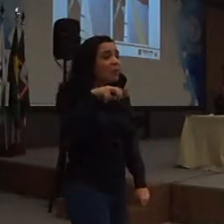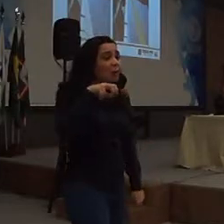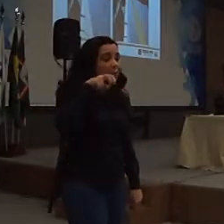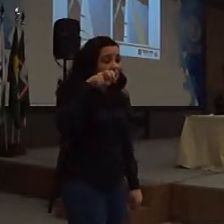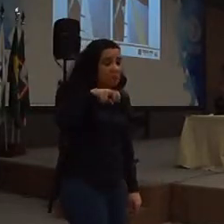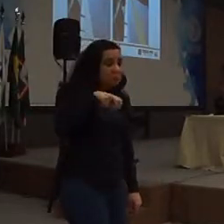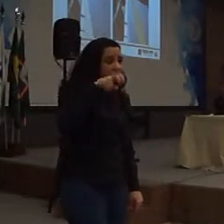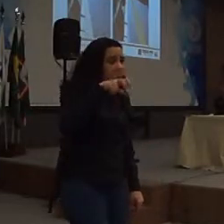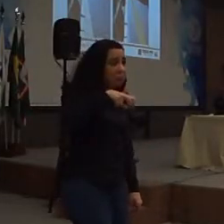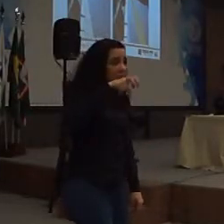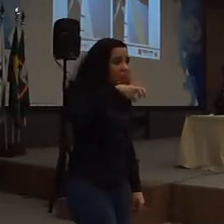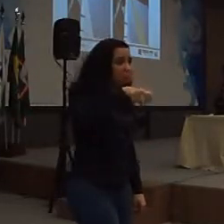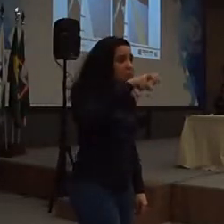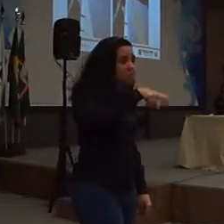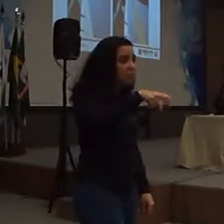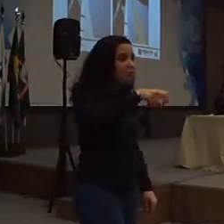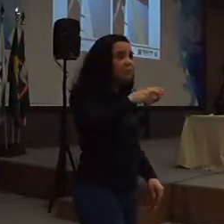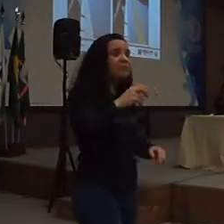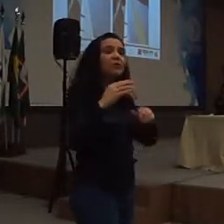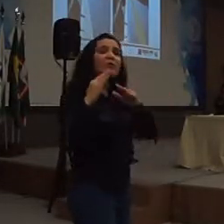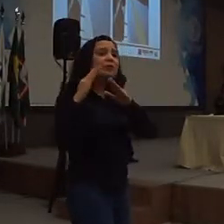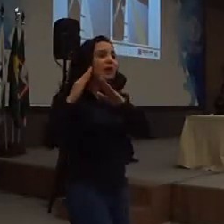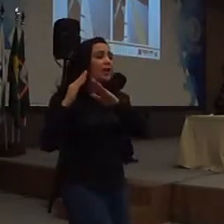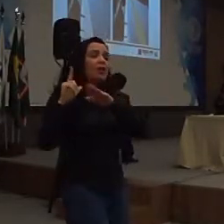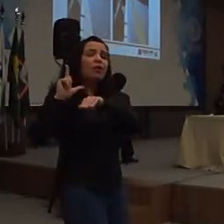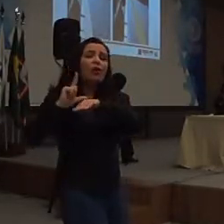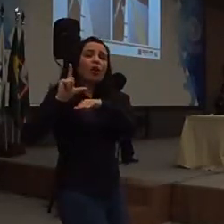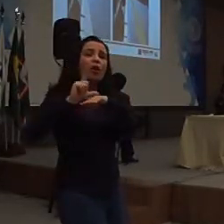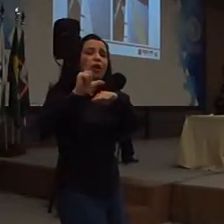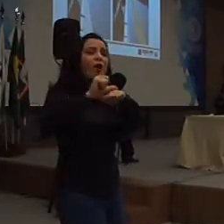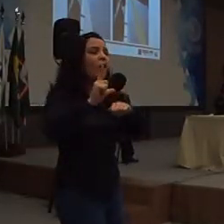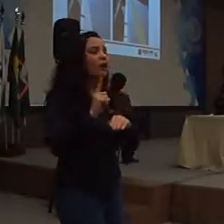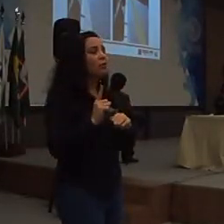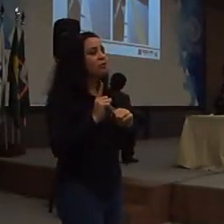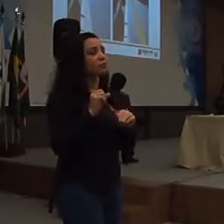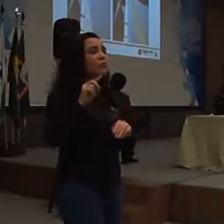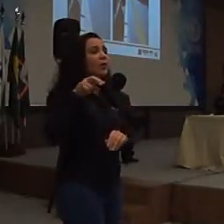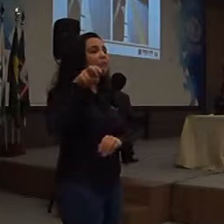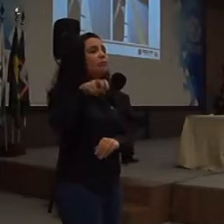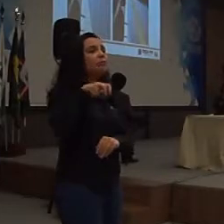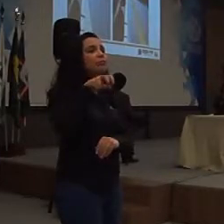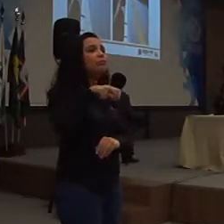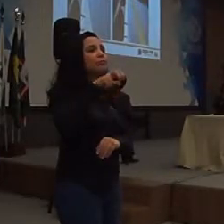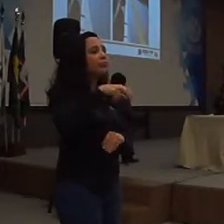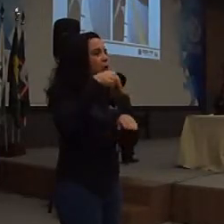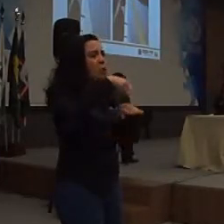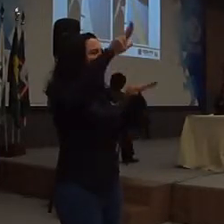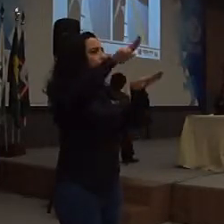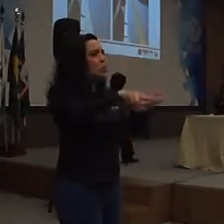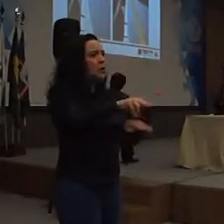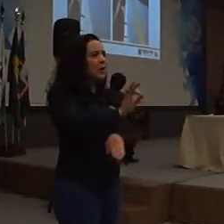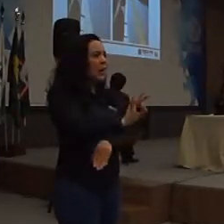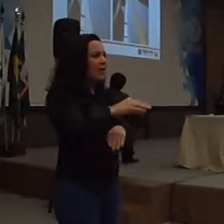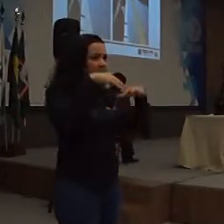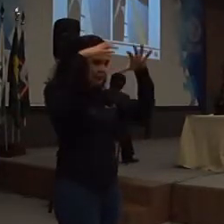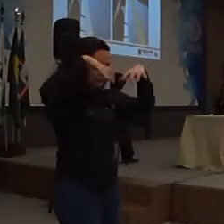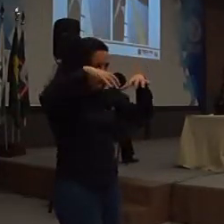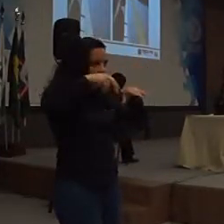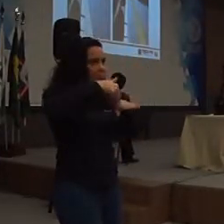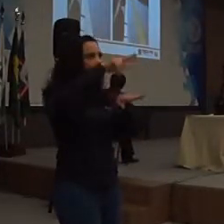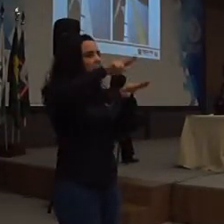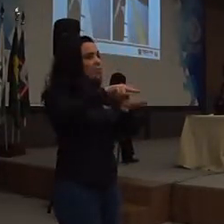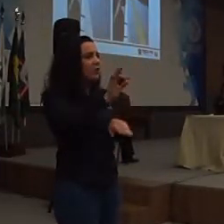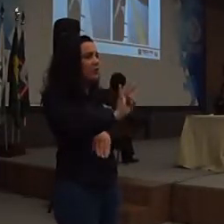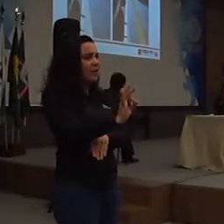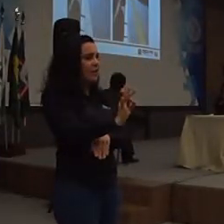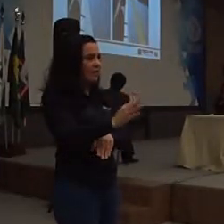do comércio magnificamente bem, com tranquilidade, não escorrega nada. Será que não fica tão mais barato para